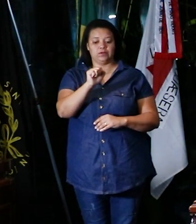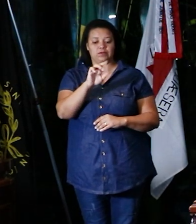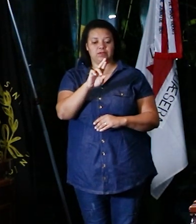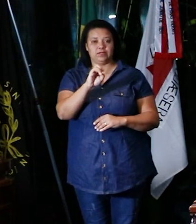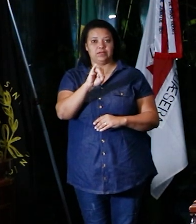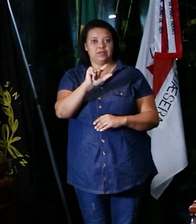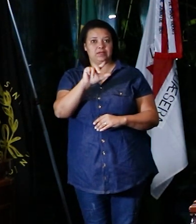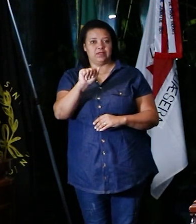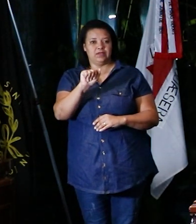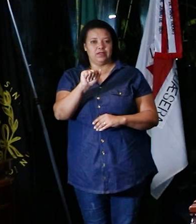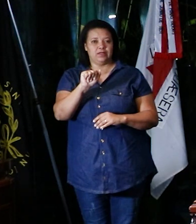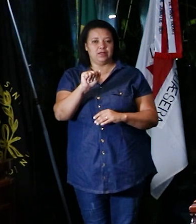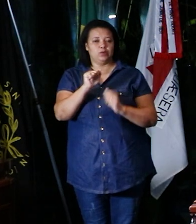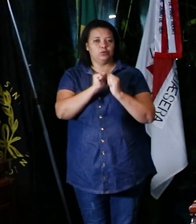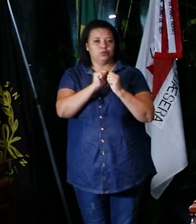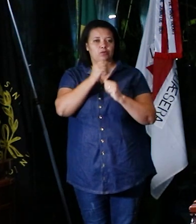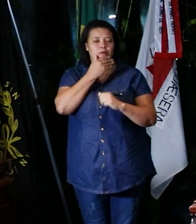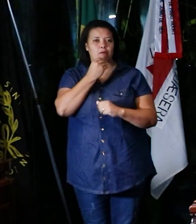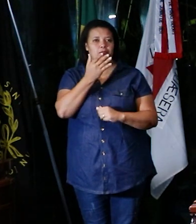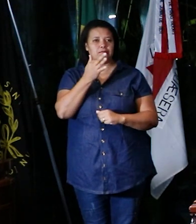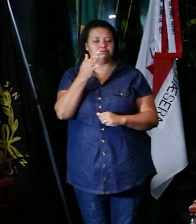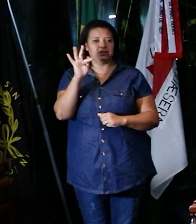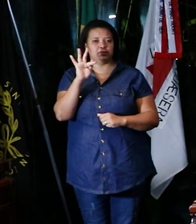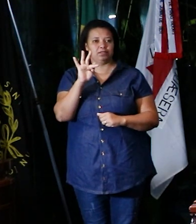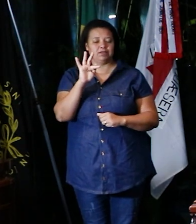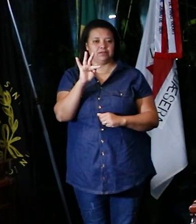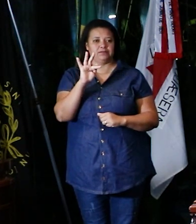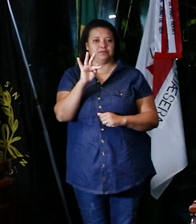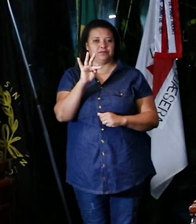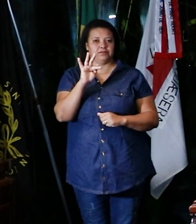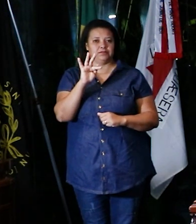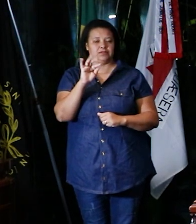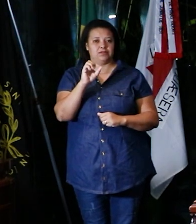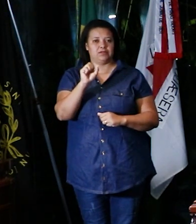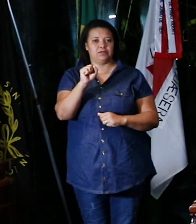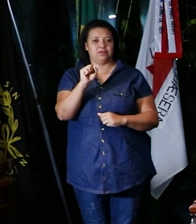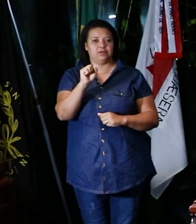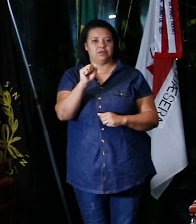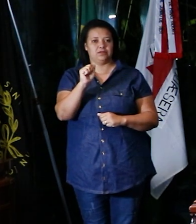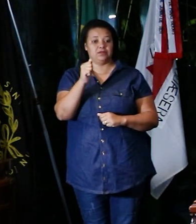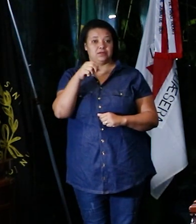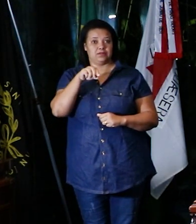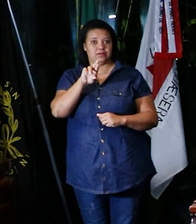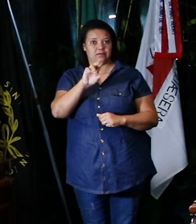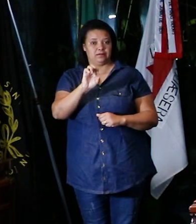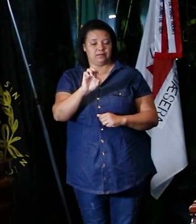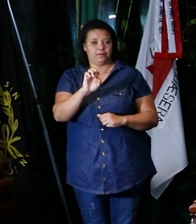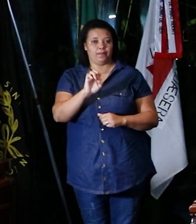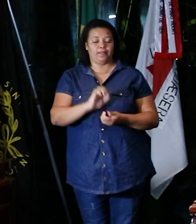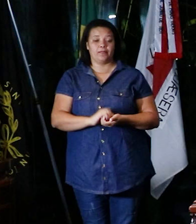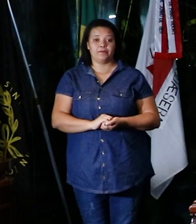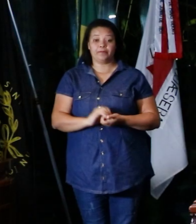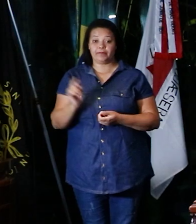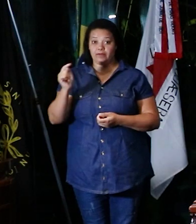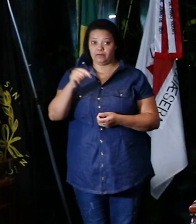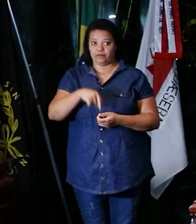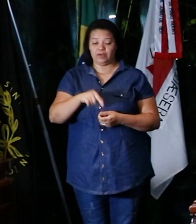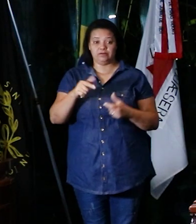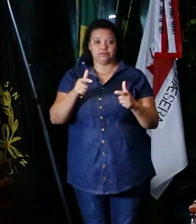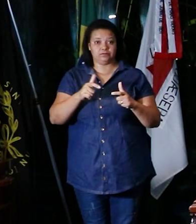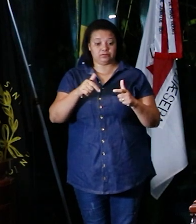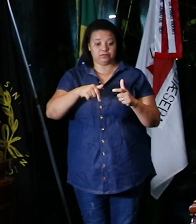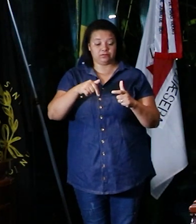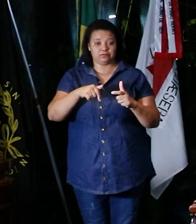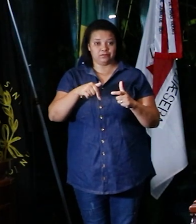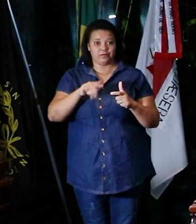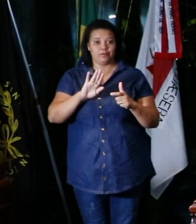acompanhada daquele autor francês, o Blaise Sandar, eles vieram para cá e tinha uma turma daqui